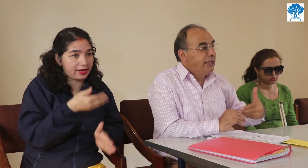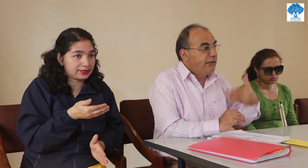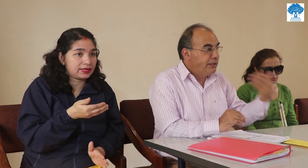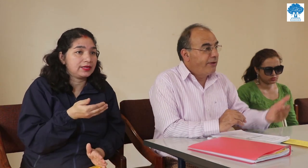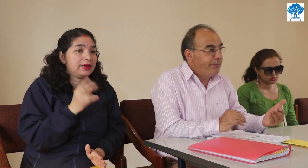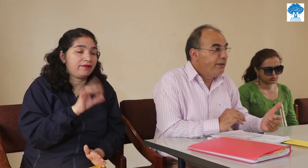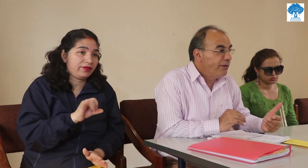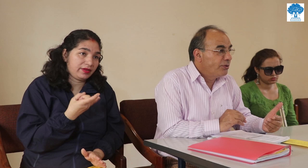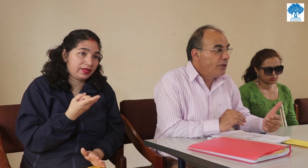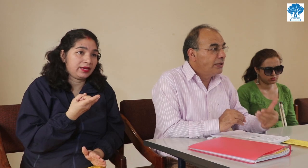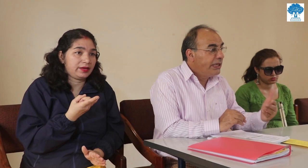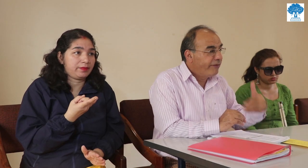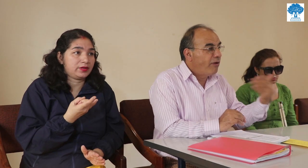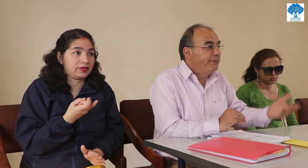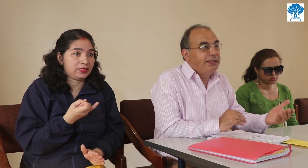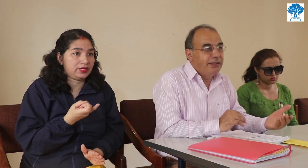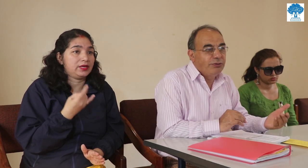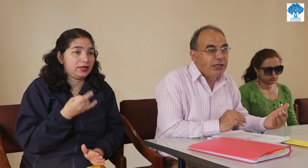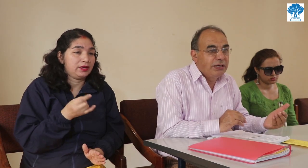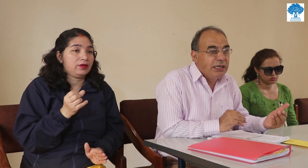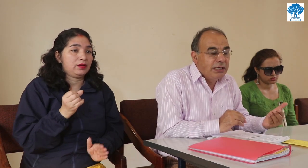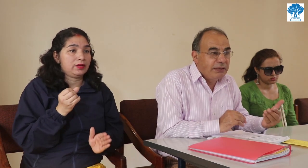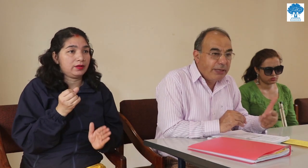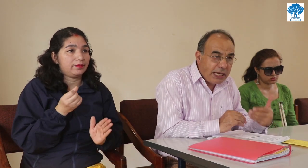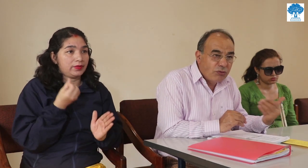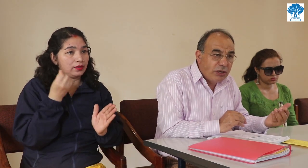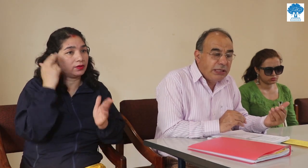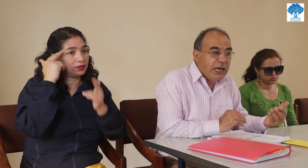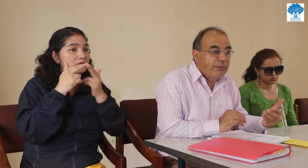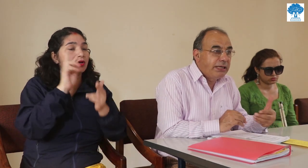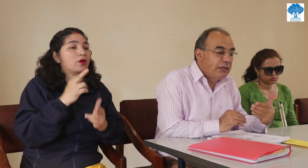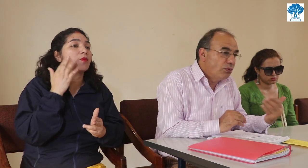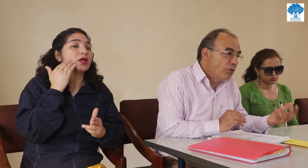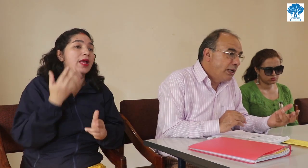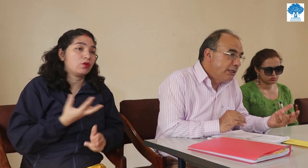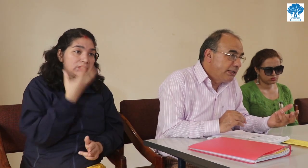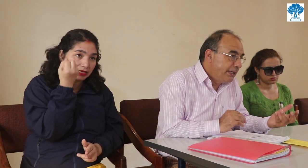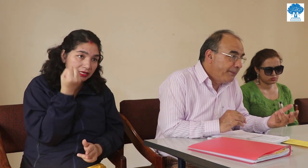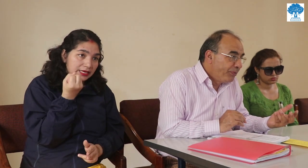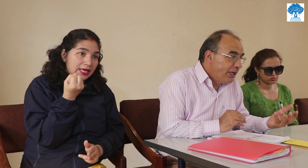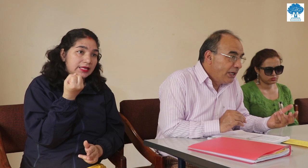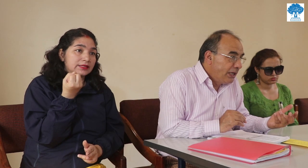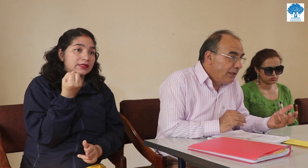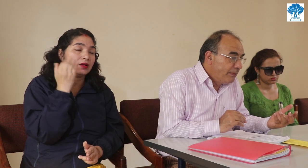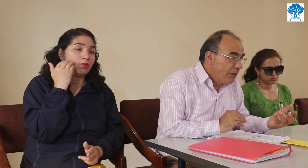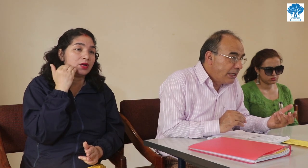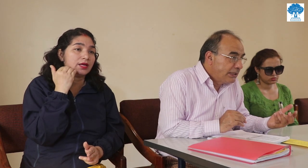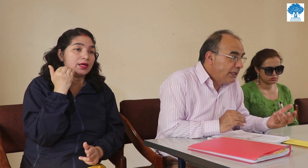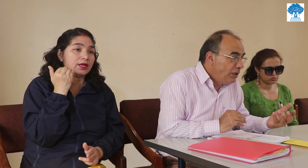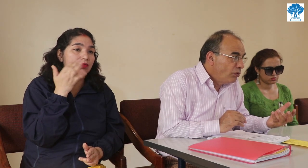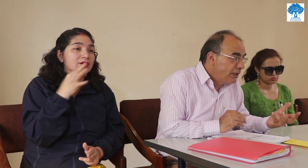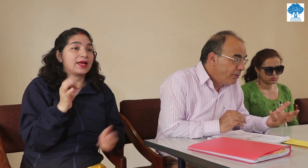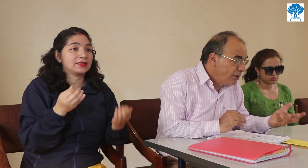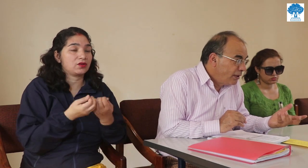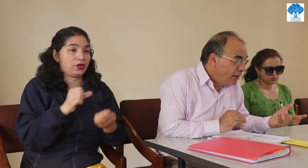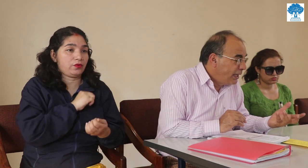चाहिँ रेक्टिफाई पनि गरेको छ रिएफर्म पनि गरेको छ र महिलाहरूको अधिकार महिलाहरूको चाहिँ खास